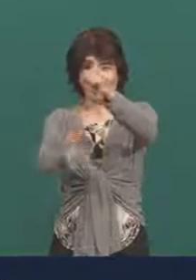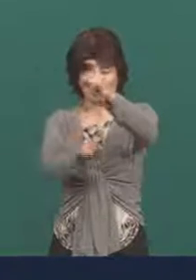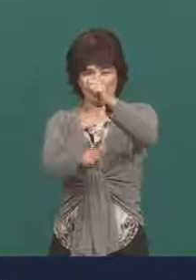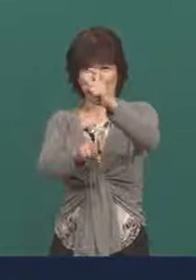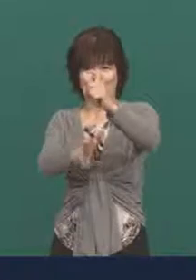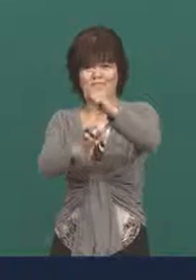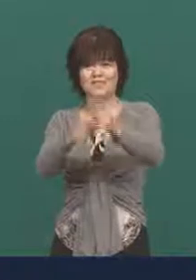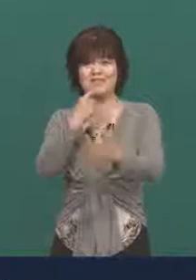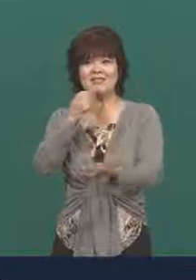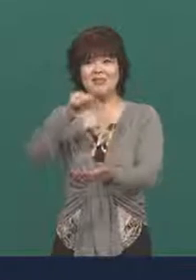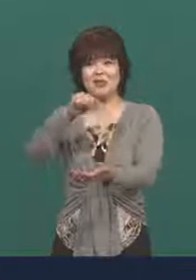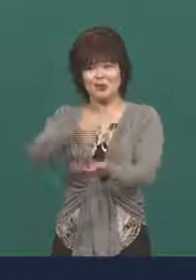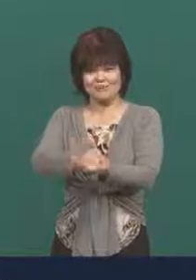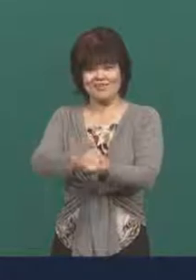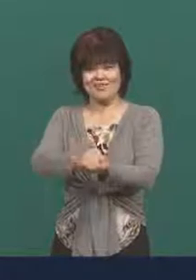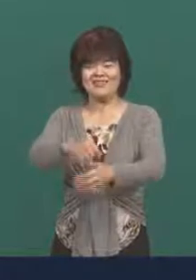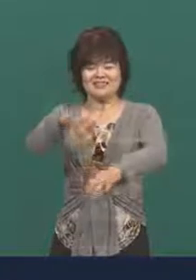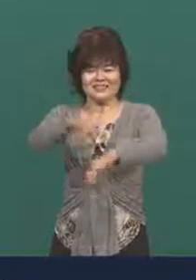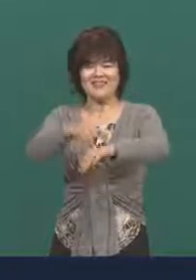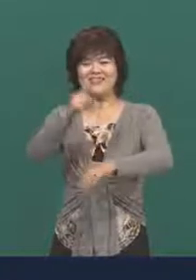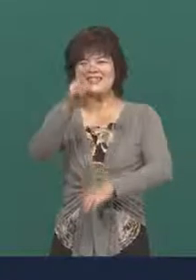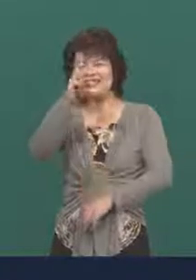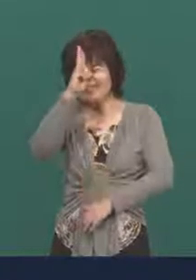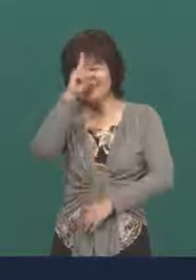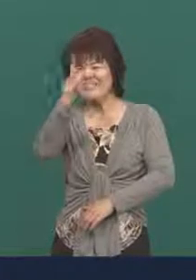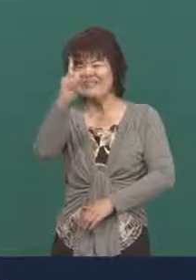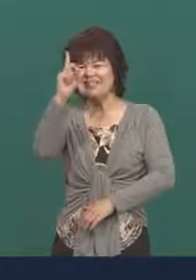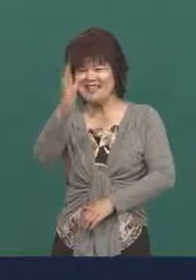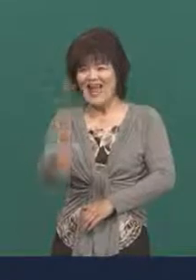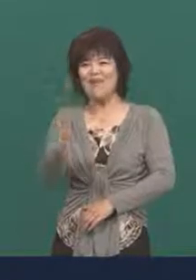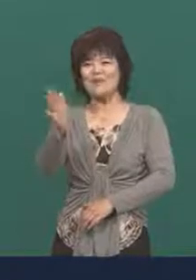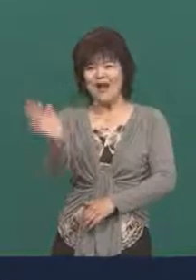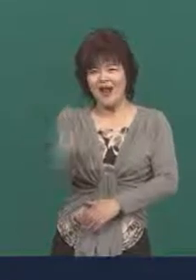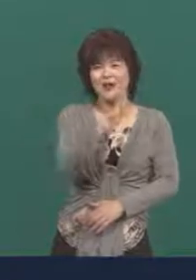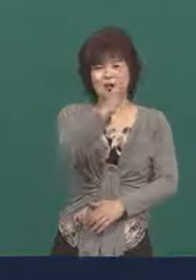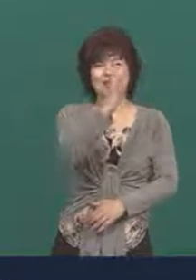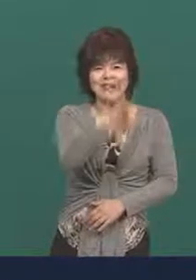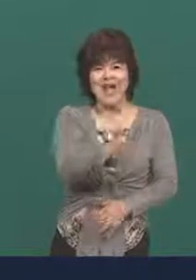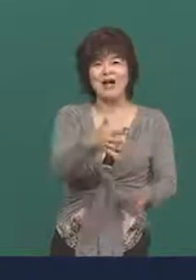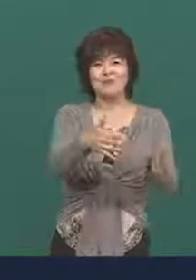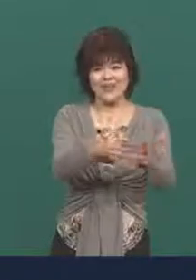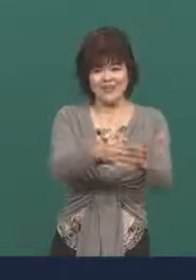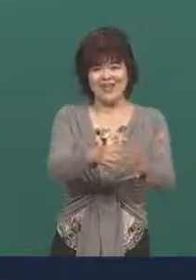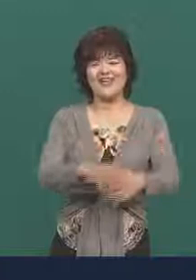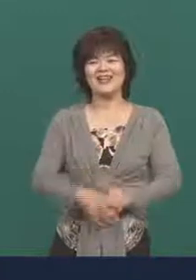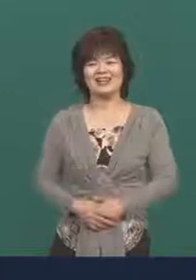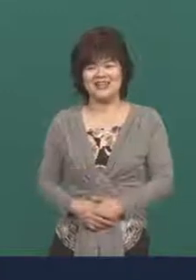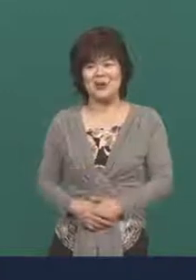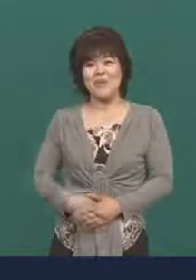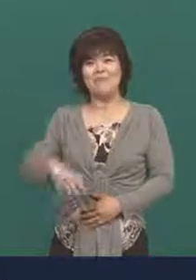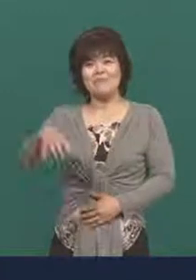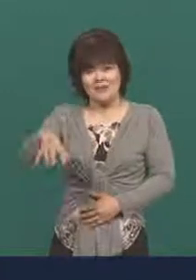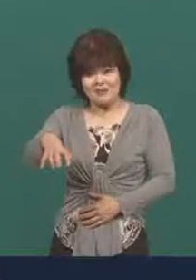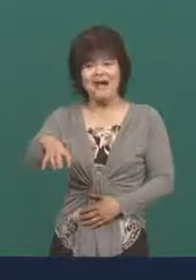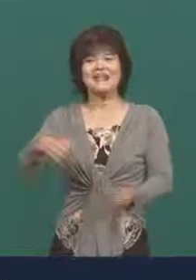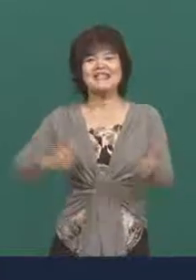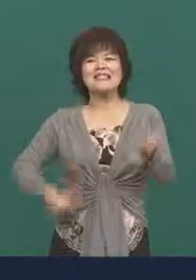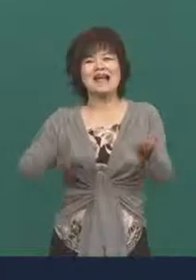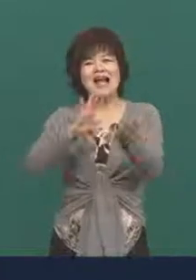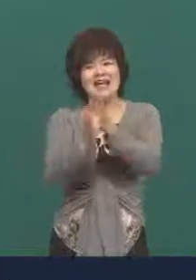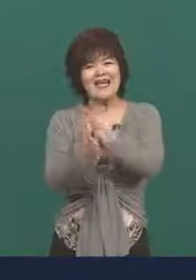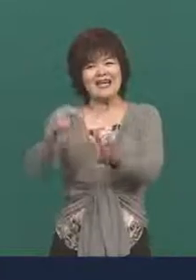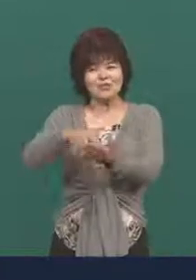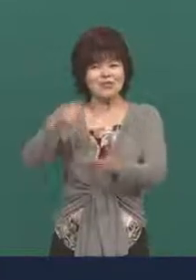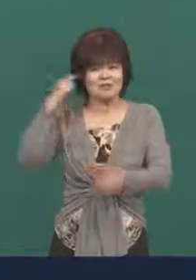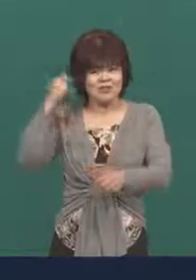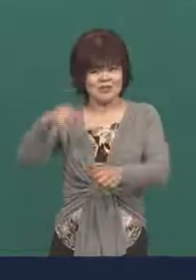日時は10月12日日曜日、昼1時30分から夕方4時30分まで。